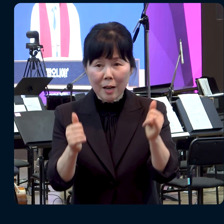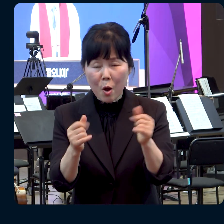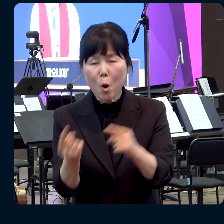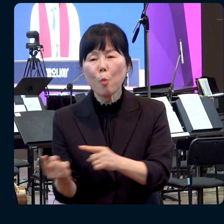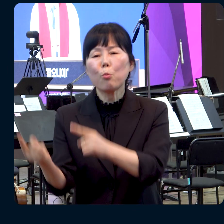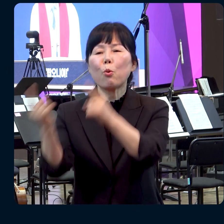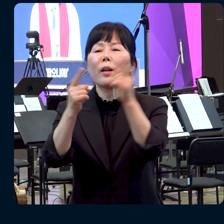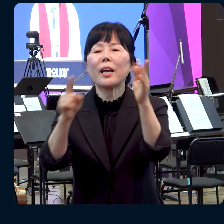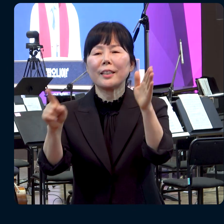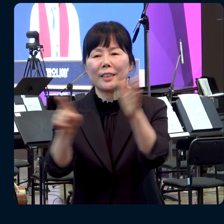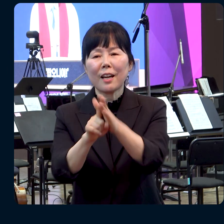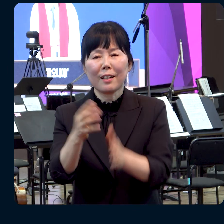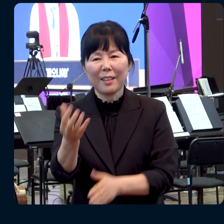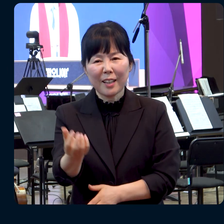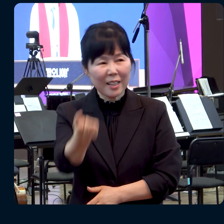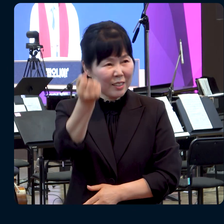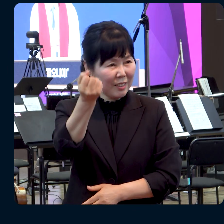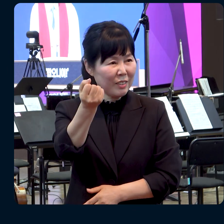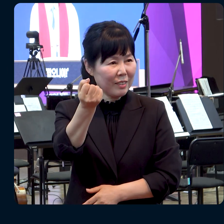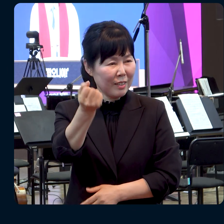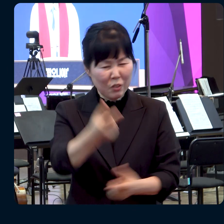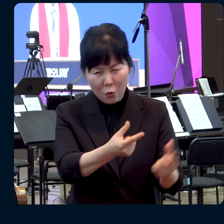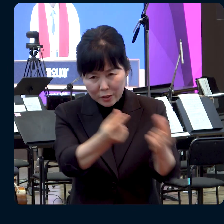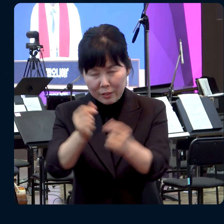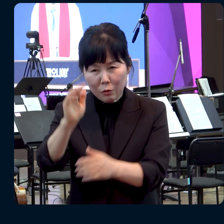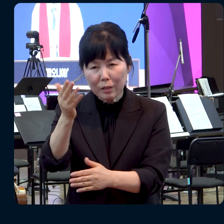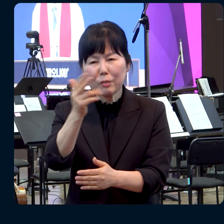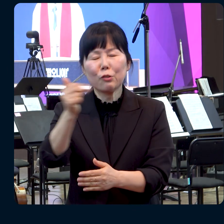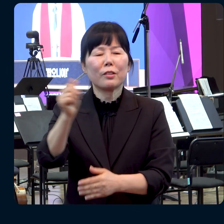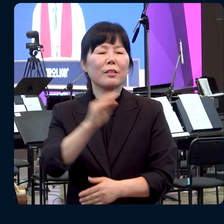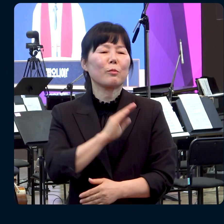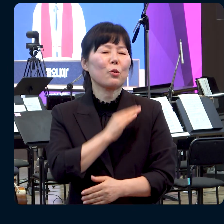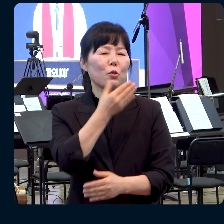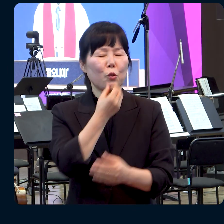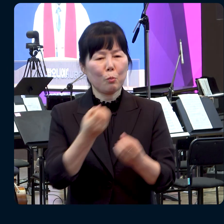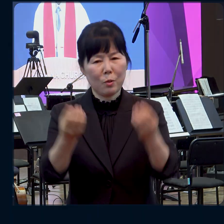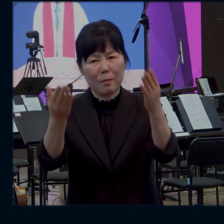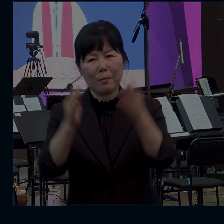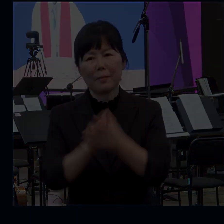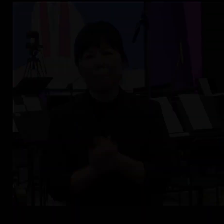신앙의 사람 다 될 수 있기를 주의 이름으로 축원합니다. 기도하겠습니다.